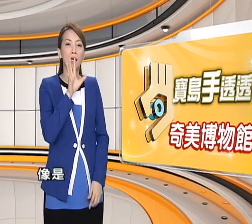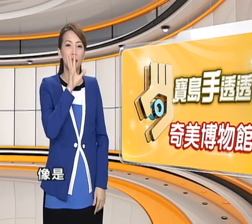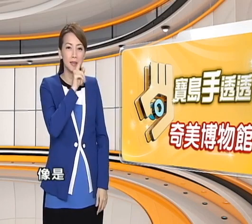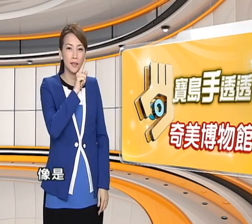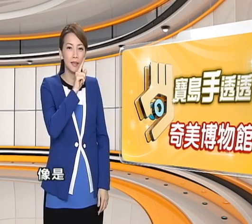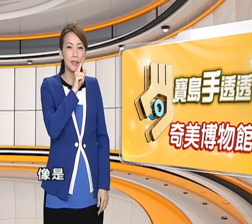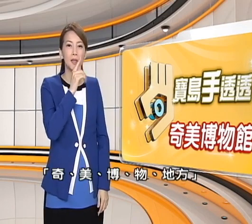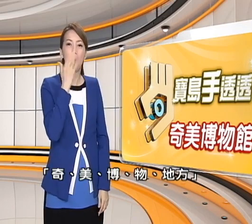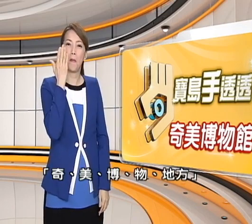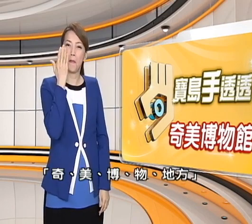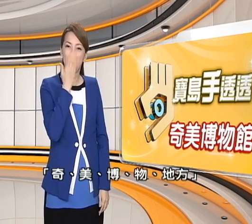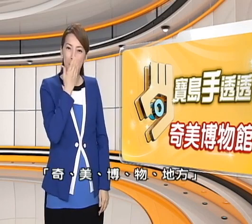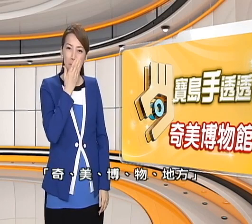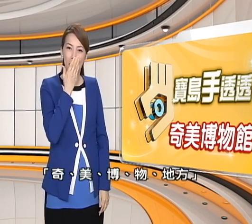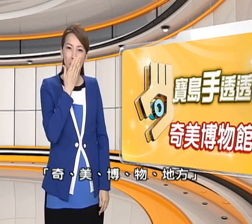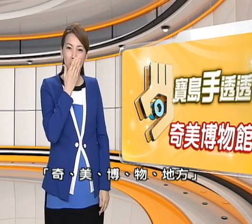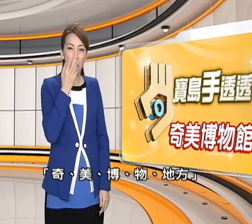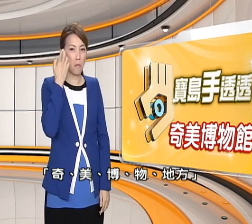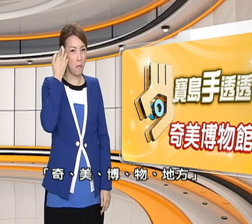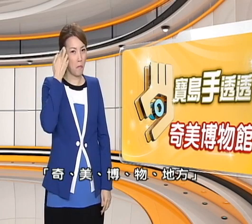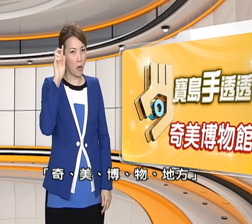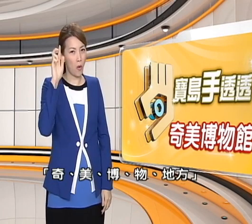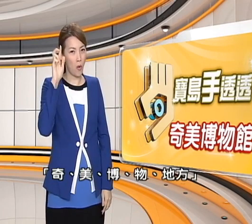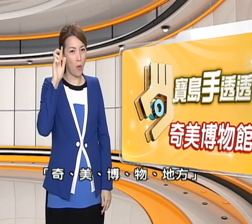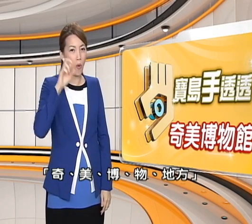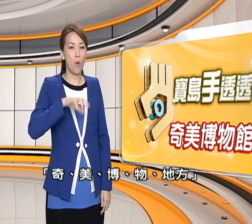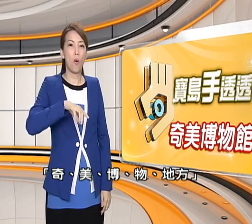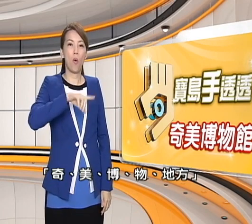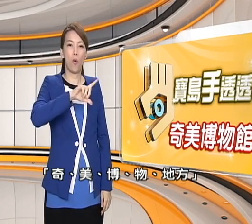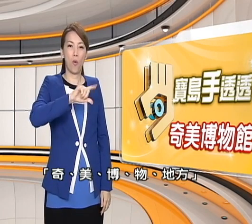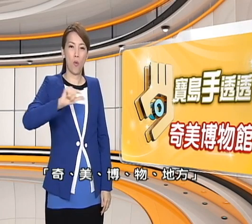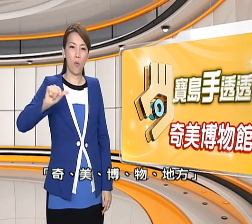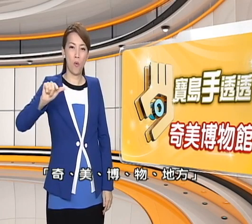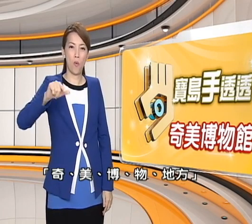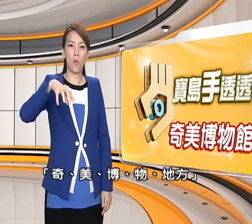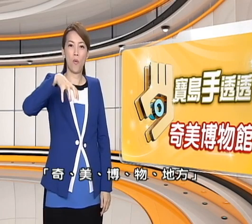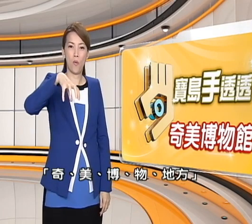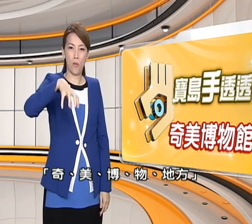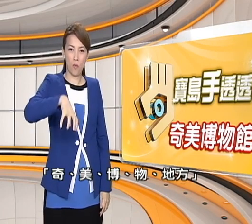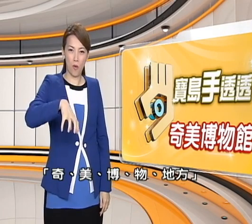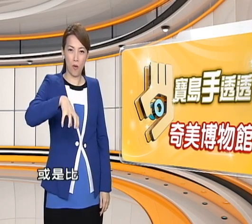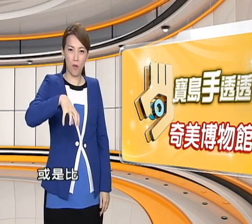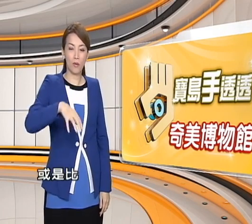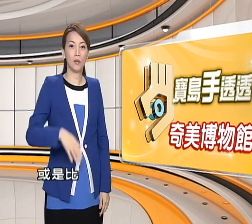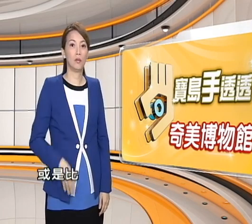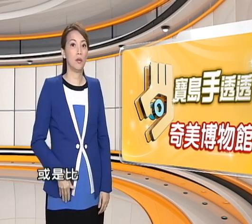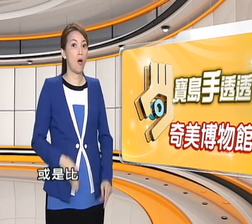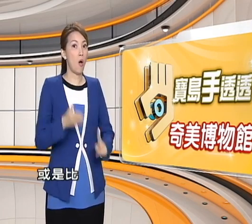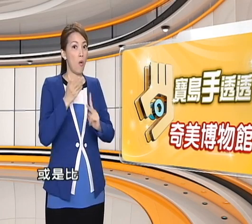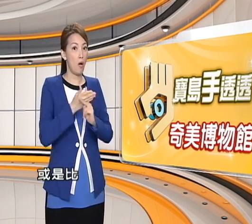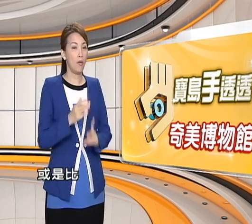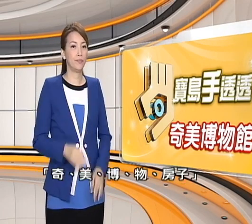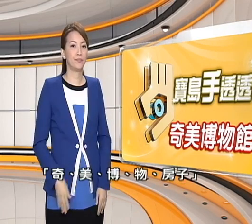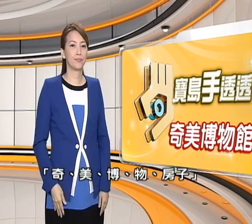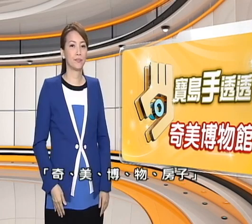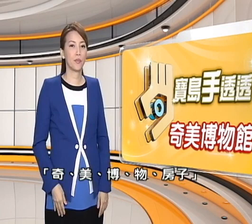是奇美博物加上地方，或是比